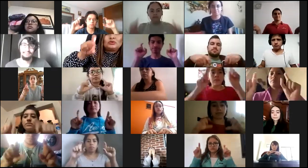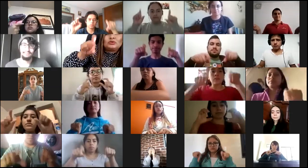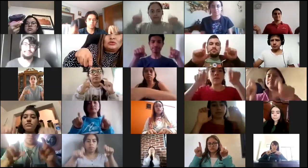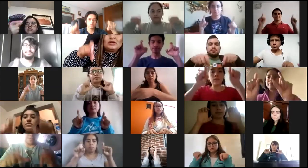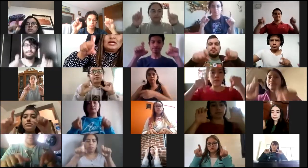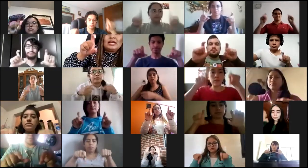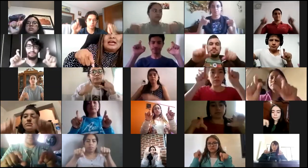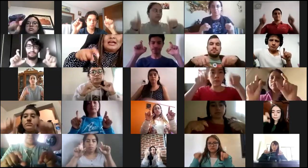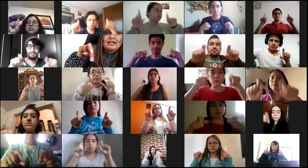R,